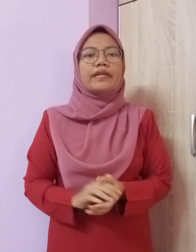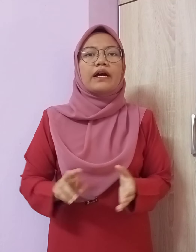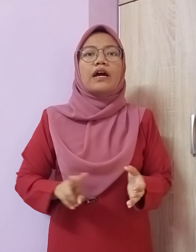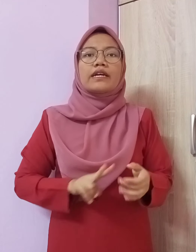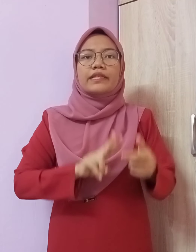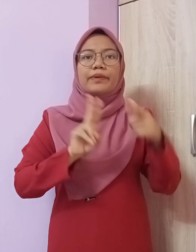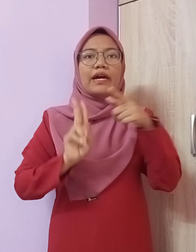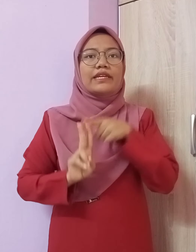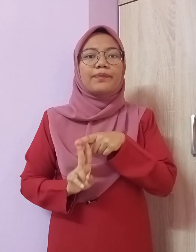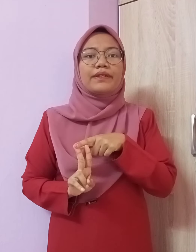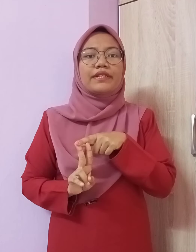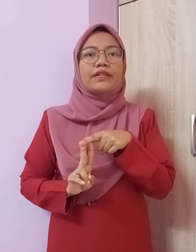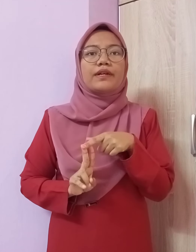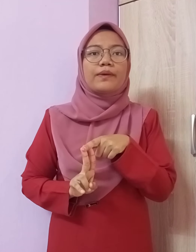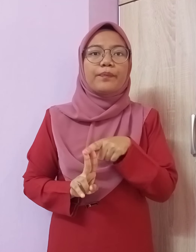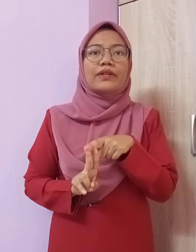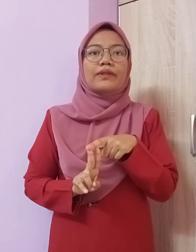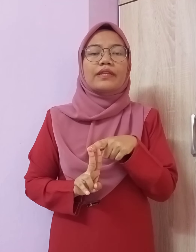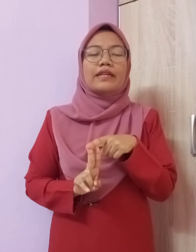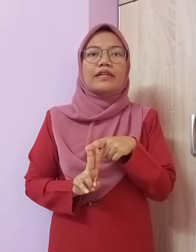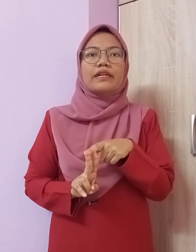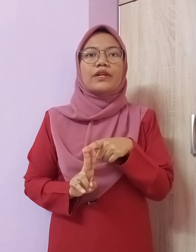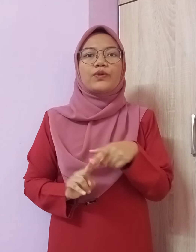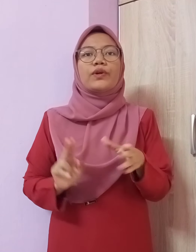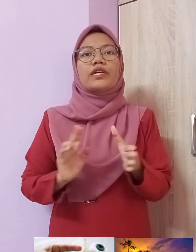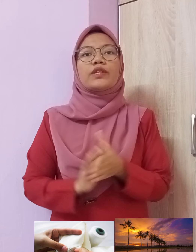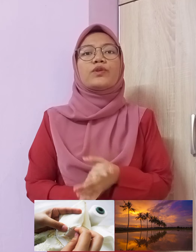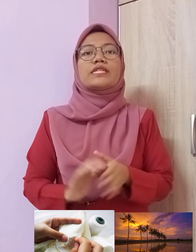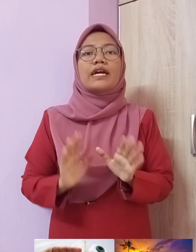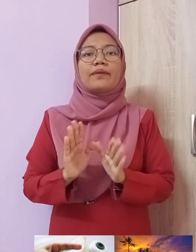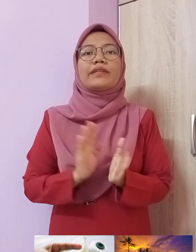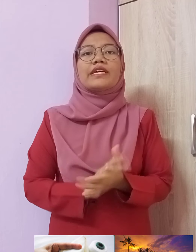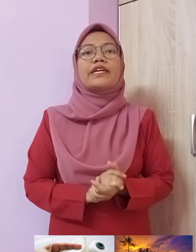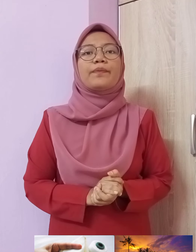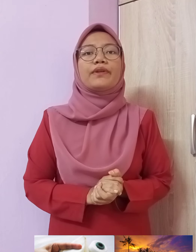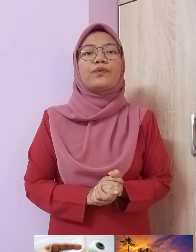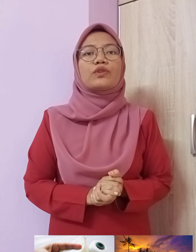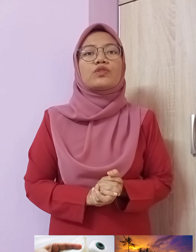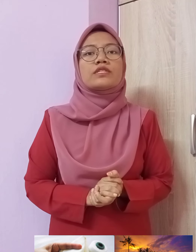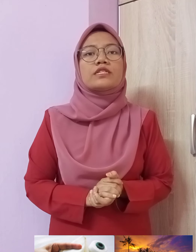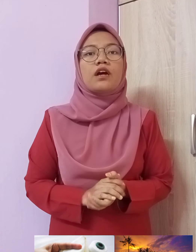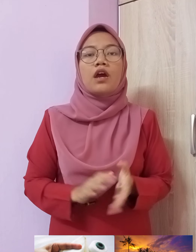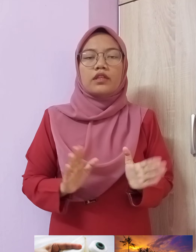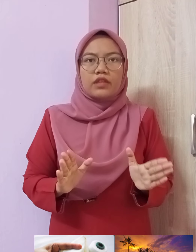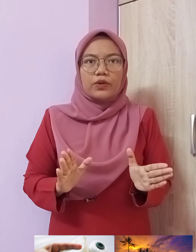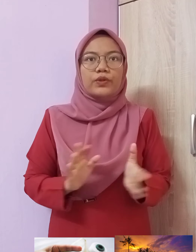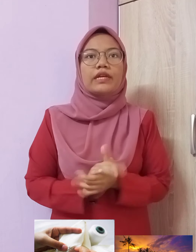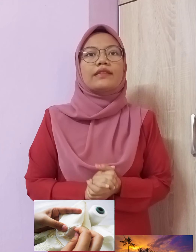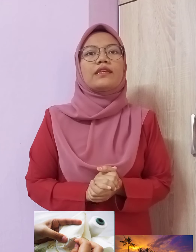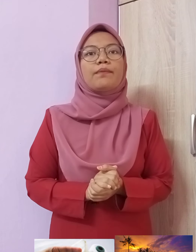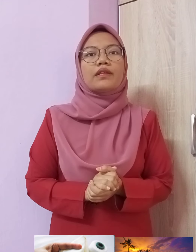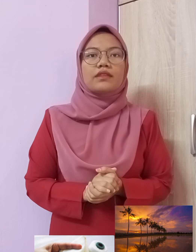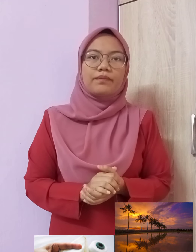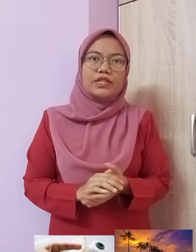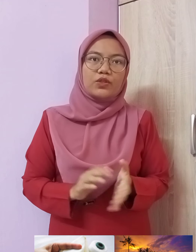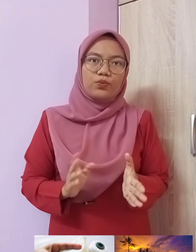baiklah. Kita beralih kepada pantang larang yang kedua, iaitu jangan menjahit pada waktu senja. Takut nanti mata menjadi